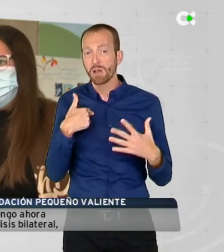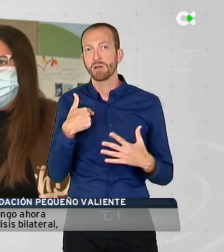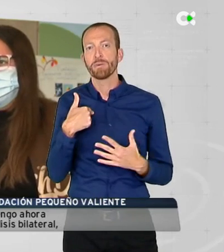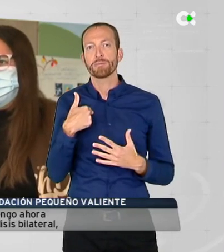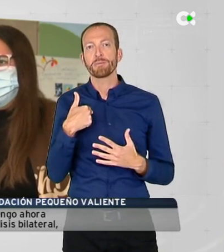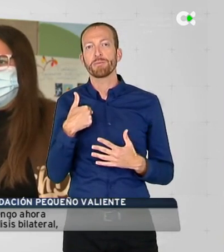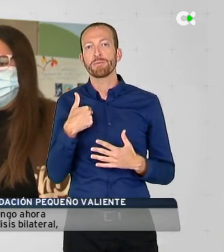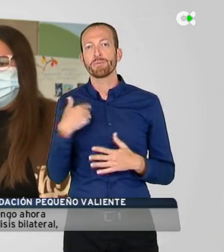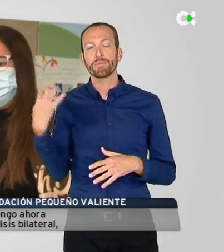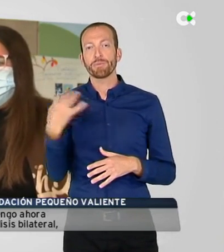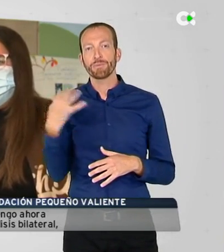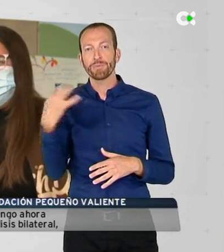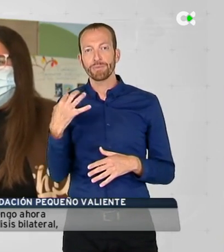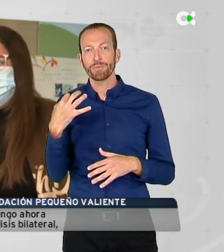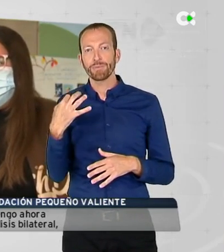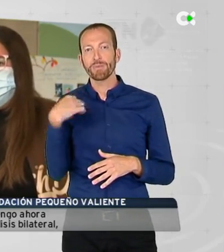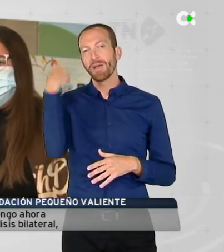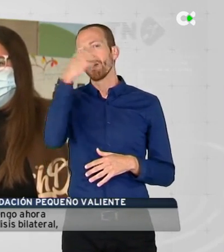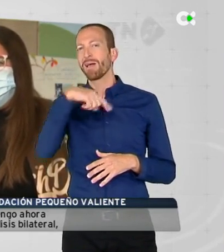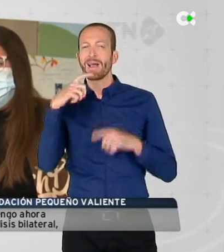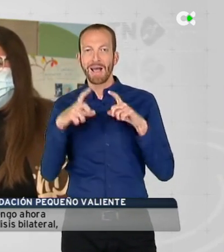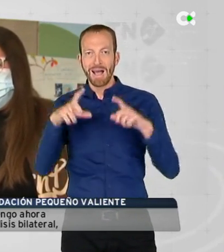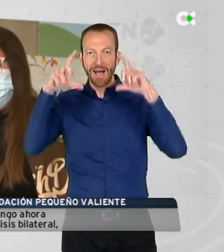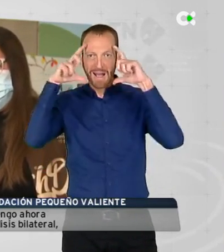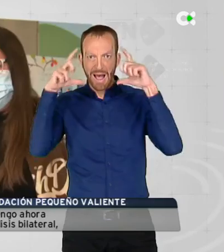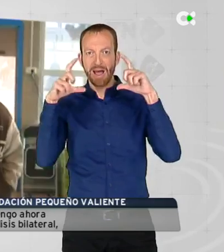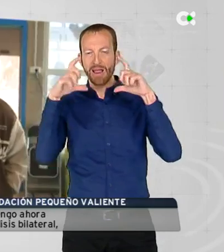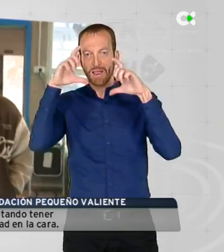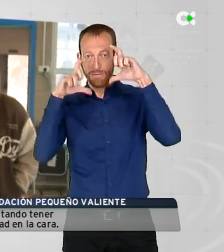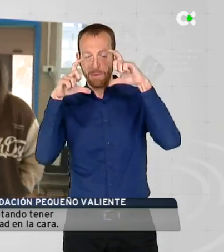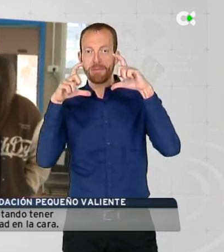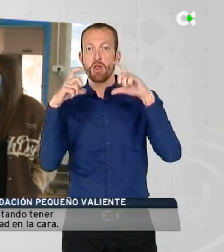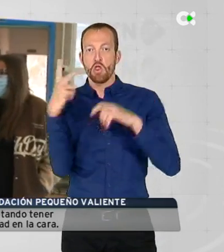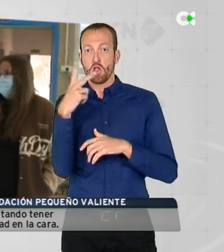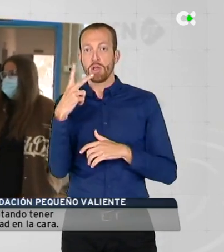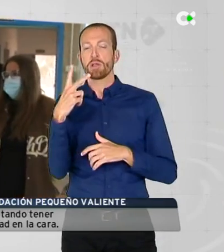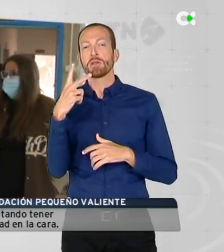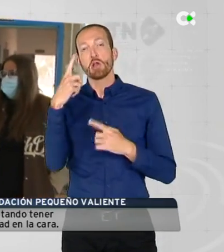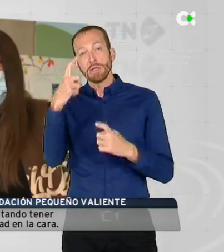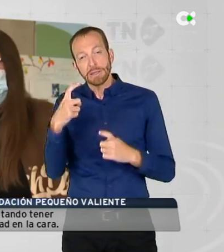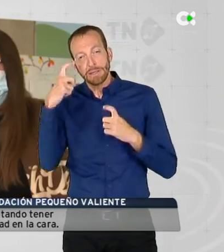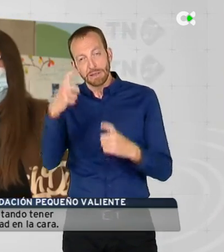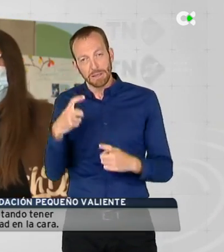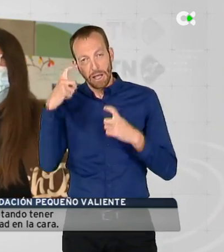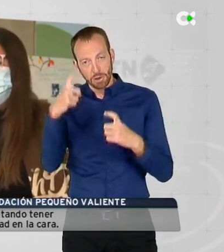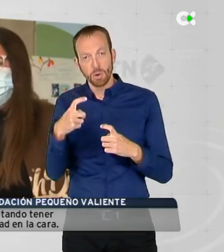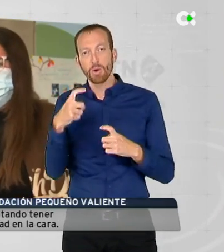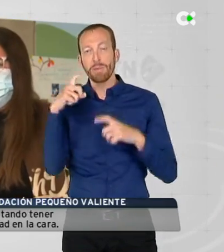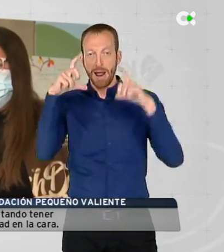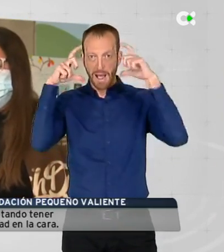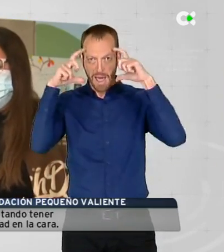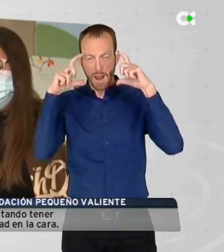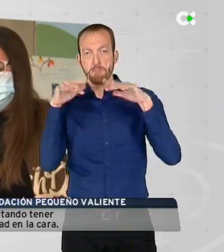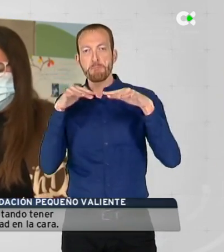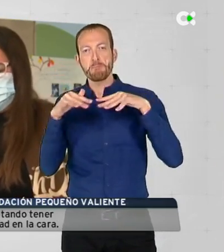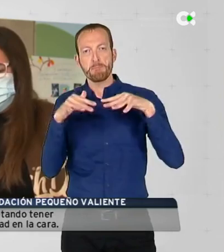una carácter bilateral. Estoy intentando tener una